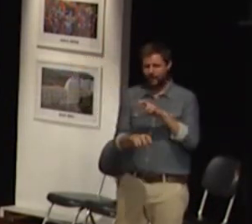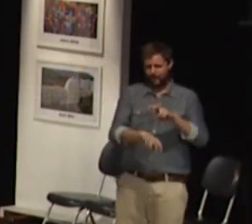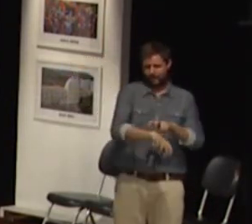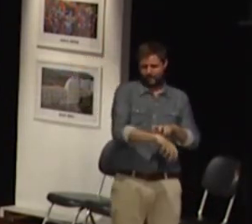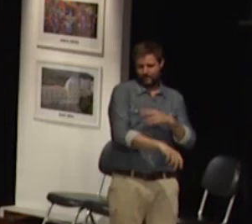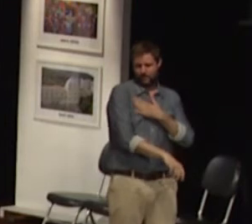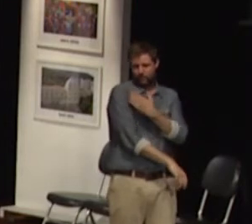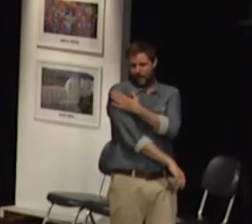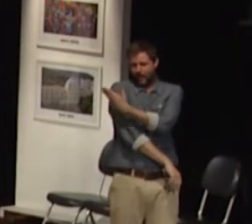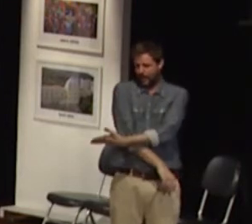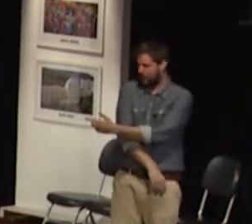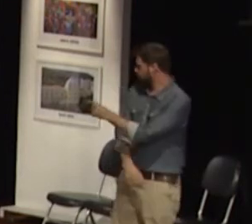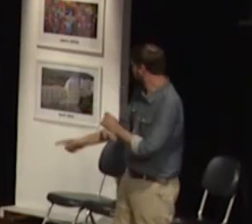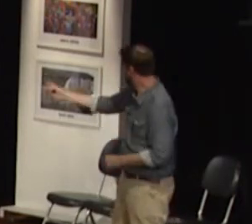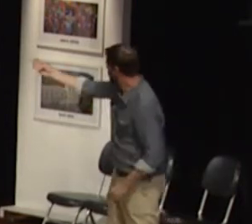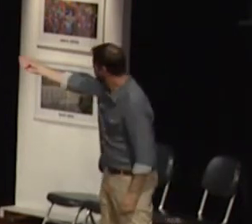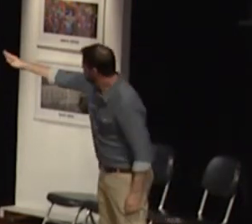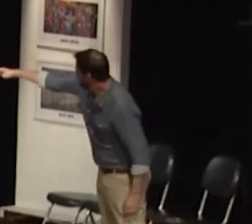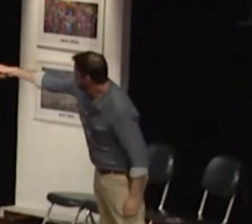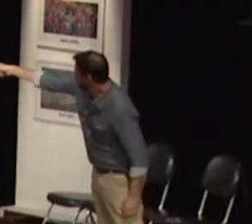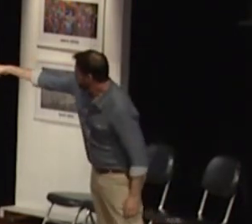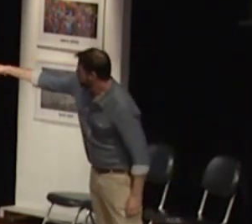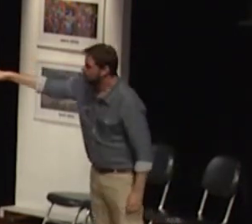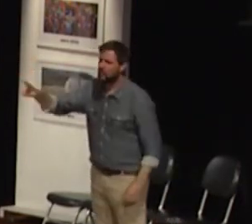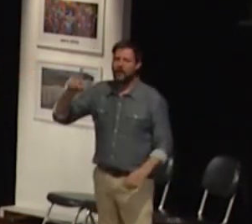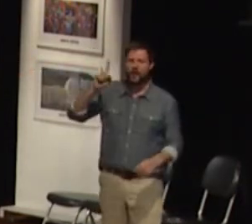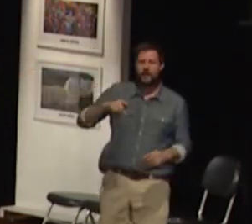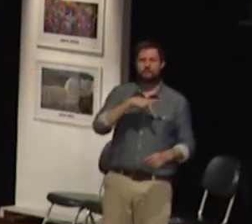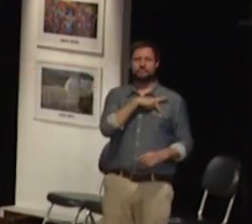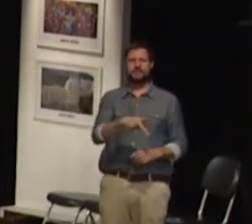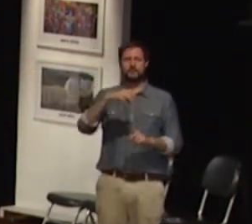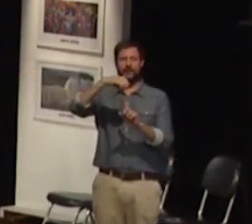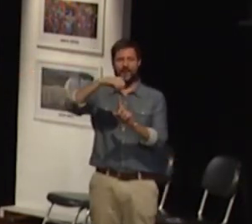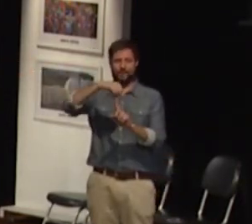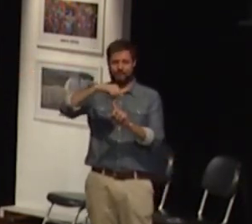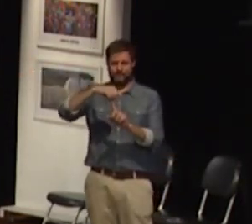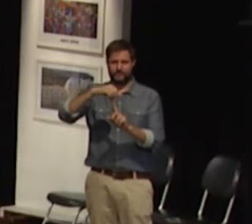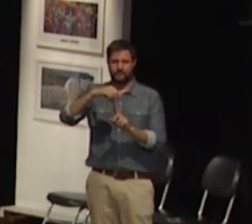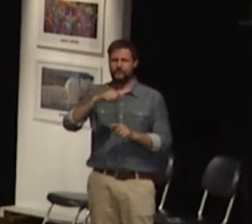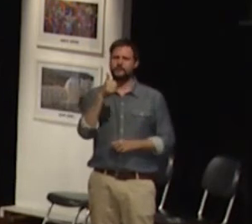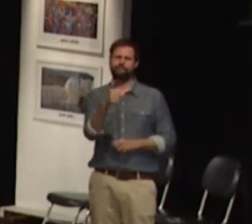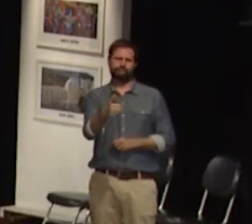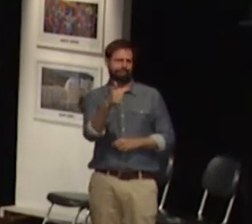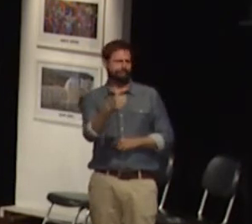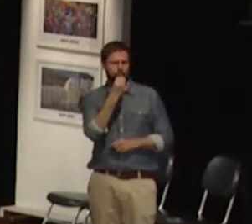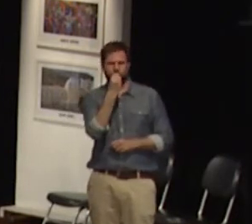Essa mulher loira, eu estou do lado dessa mulher loira, ela é a presidente do INEP, que está do meu lado, é